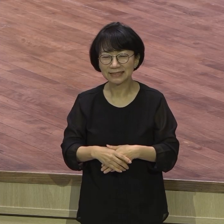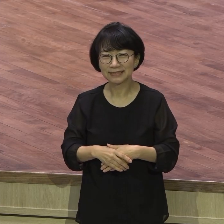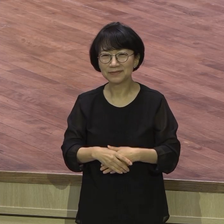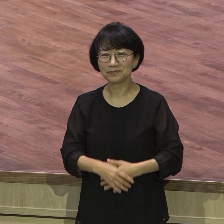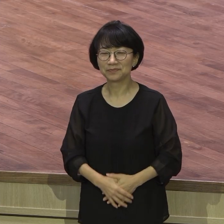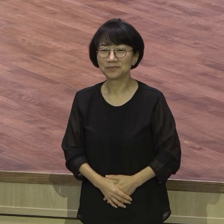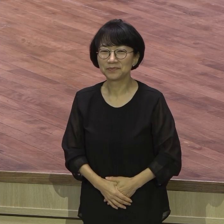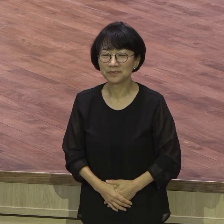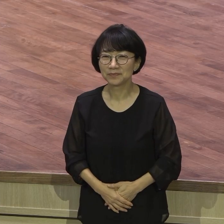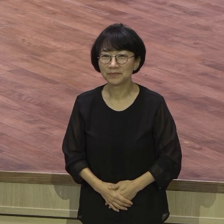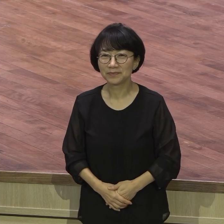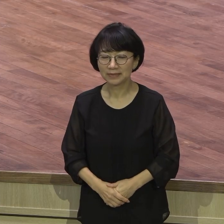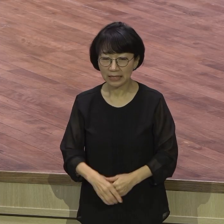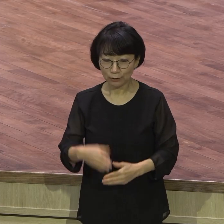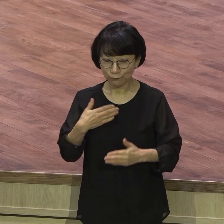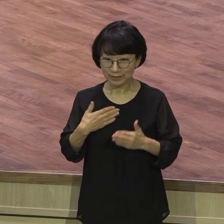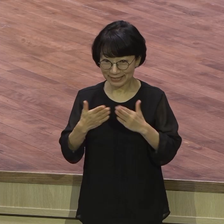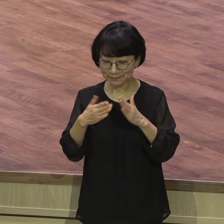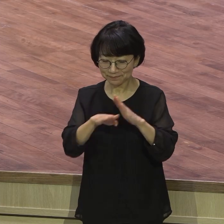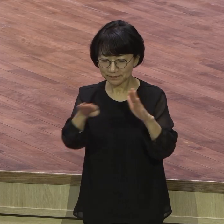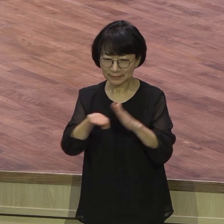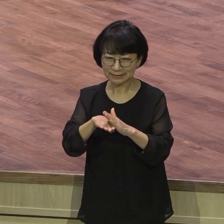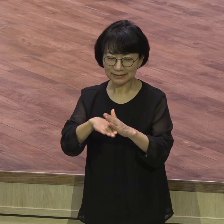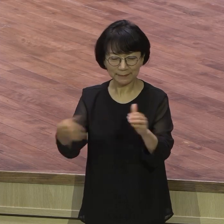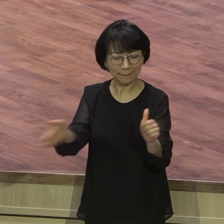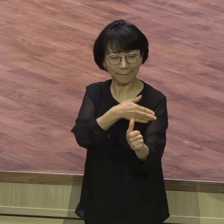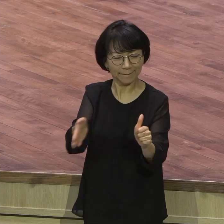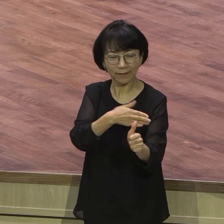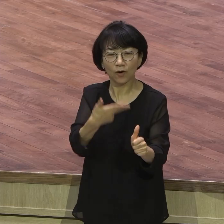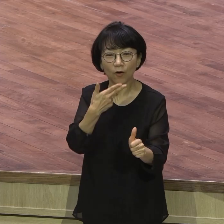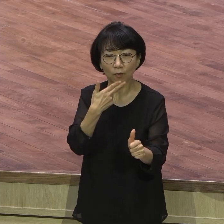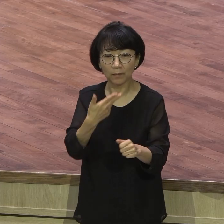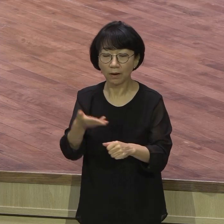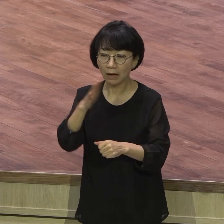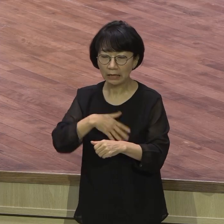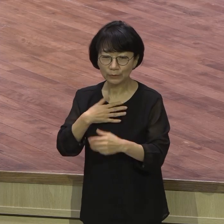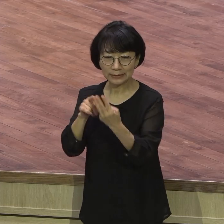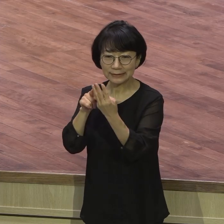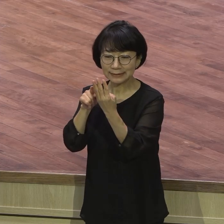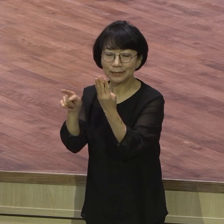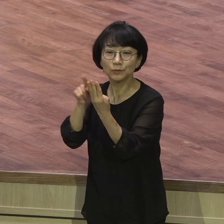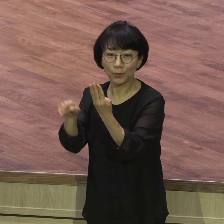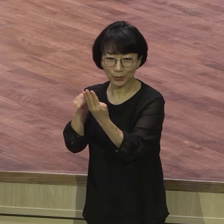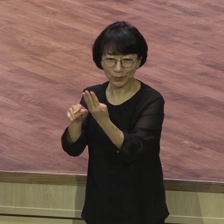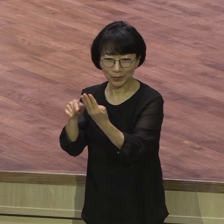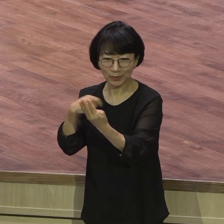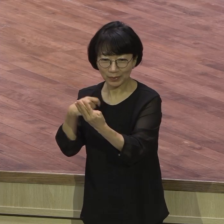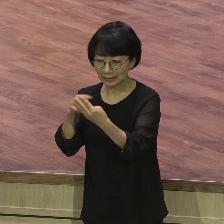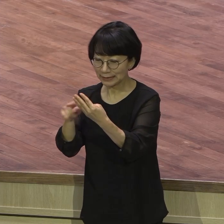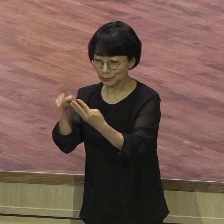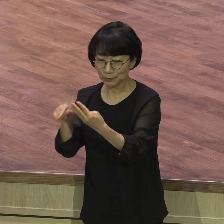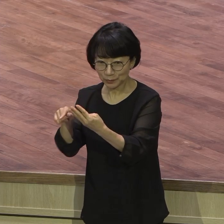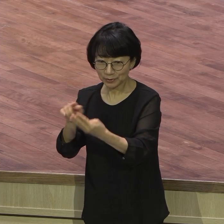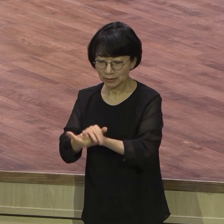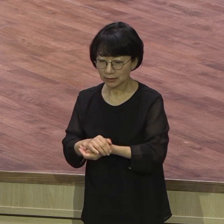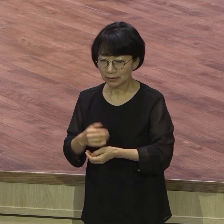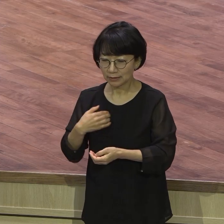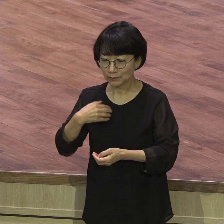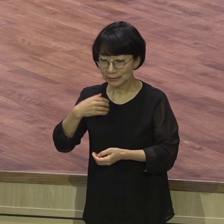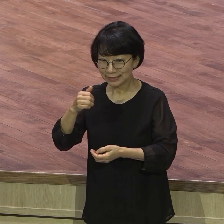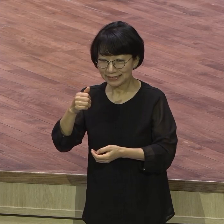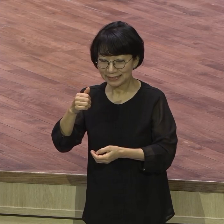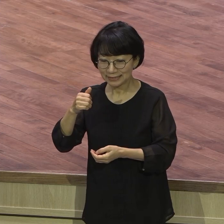때리고 일어나는 했는데 우리 사촌은 사촌에게 우리 장노님 그 장노님은요 우리